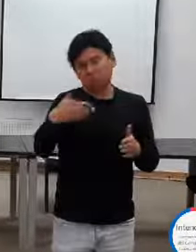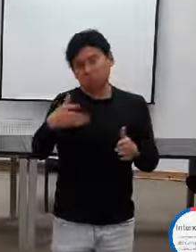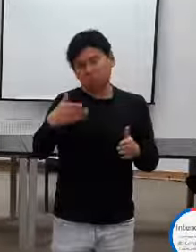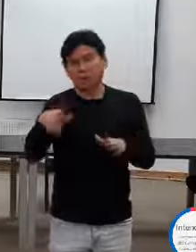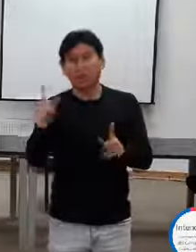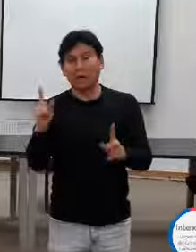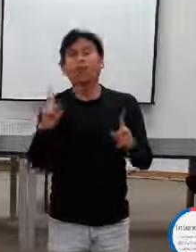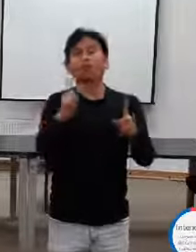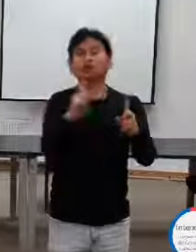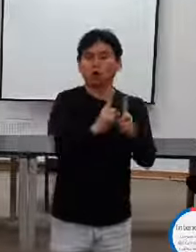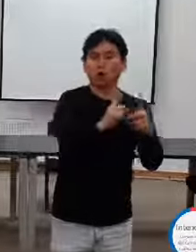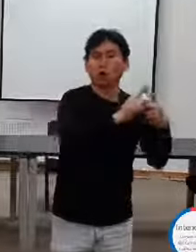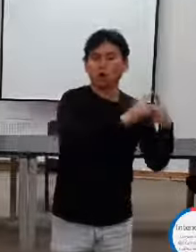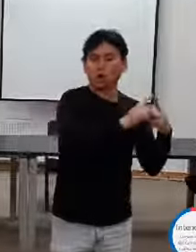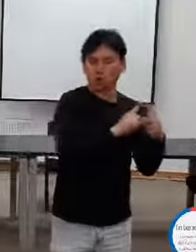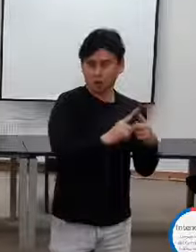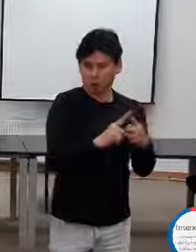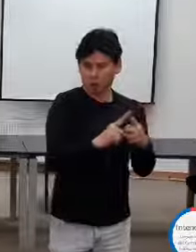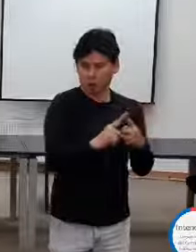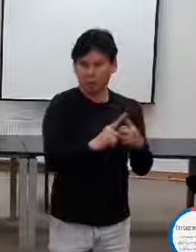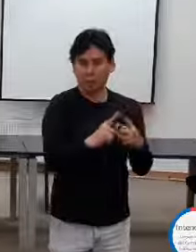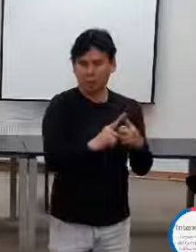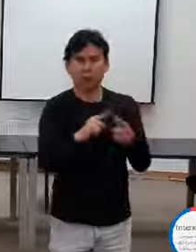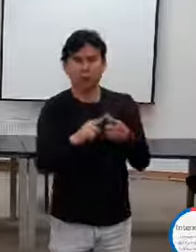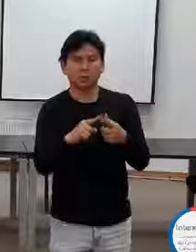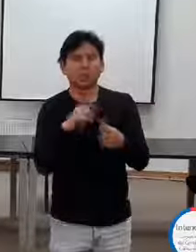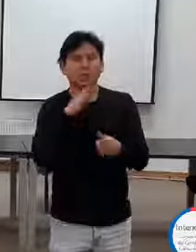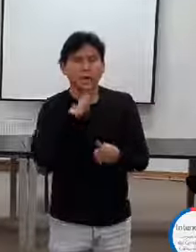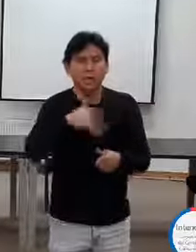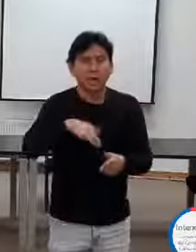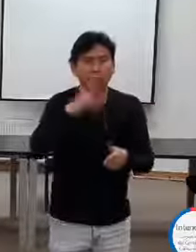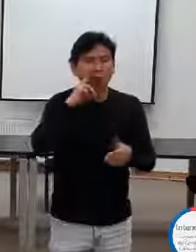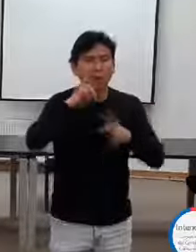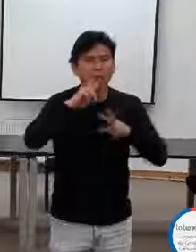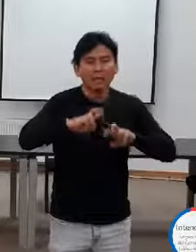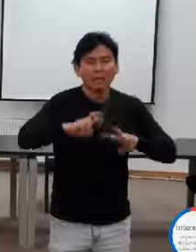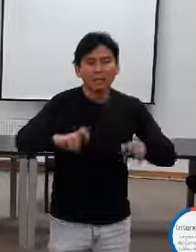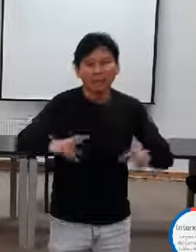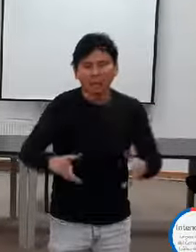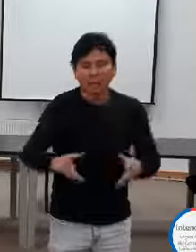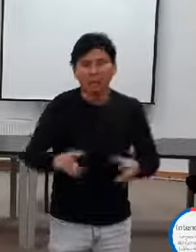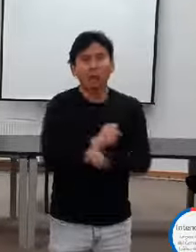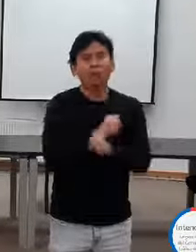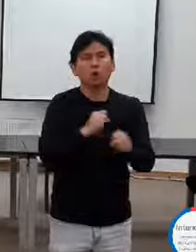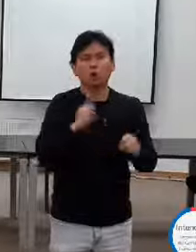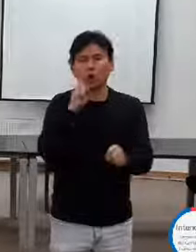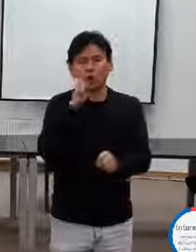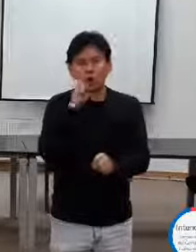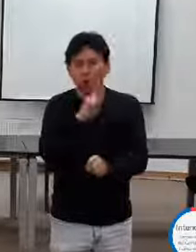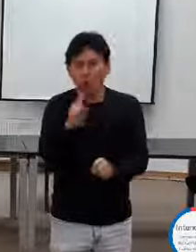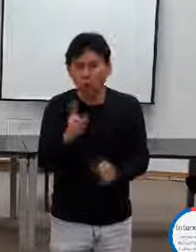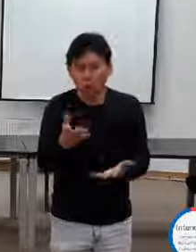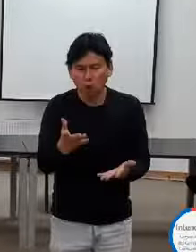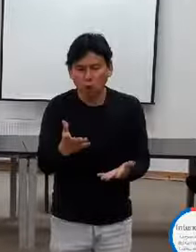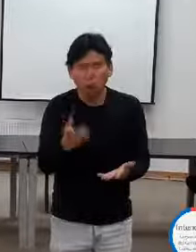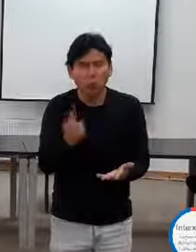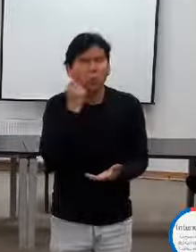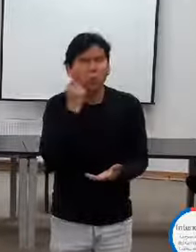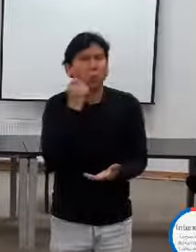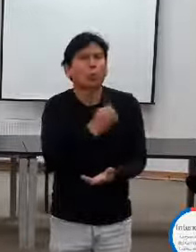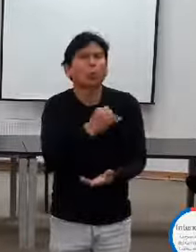aparentemente, por lo tanto estamos en eso. Realizando la investigación epidemiológica, no conozco mayores detalles de